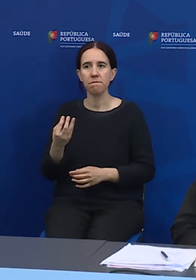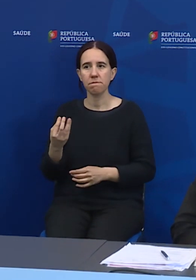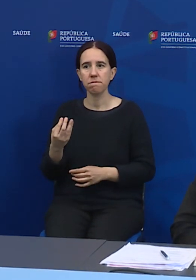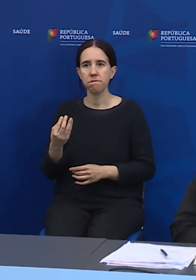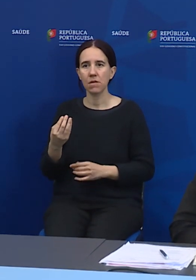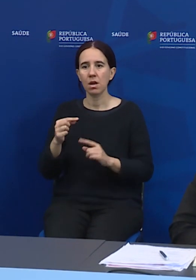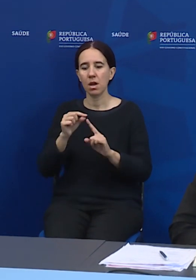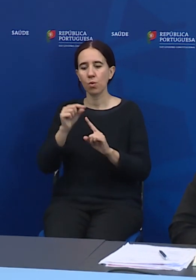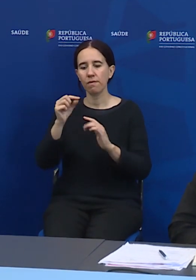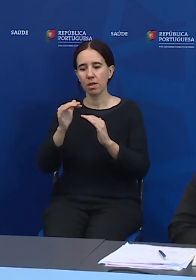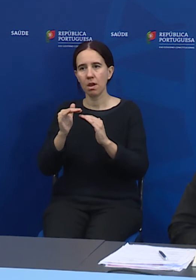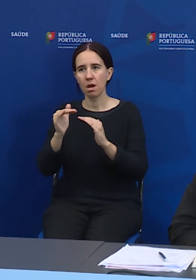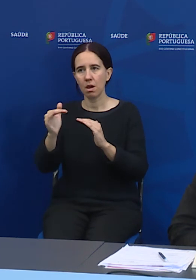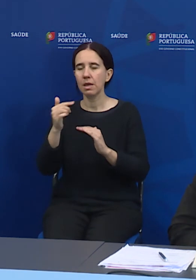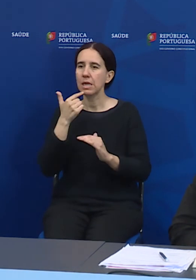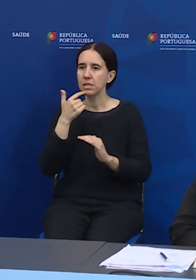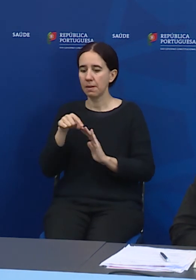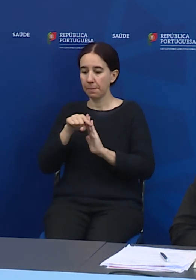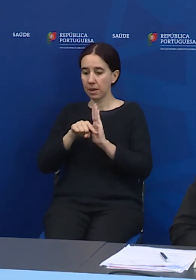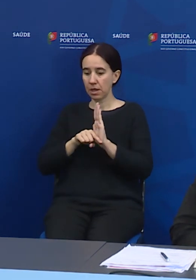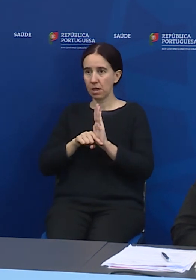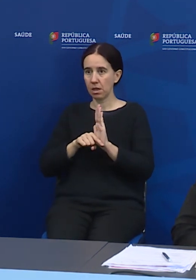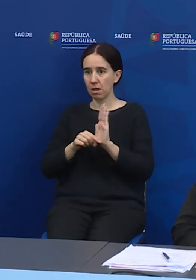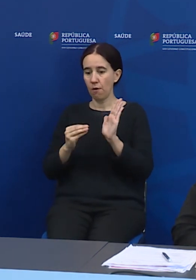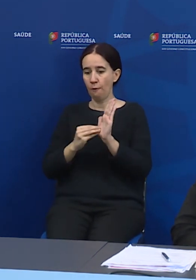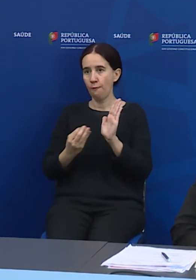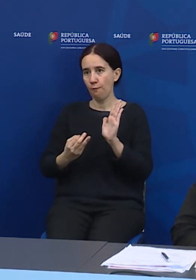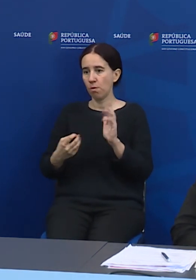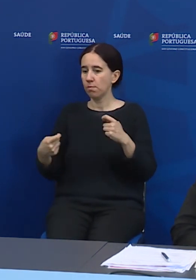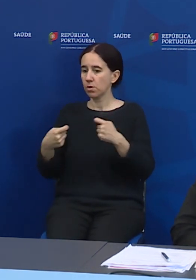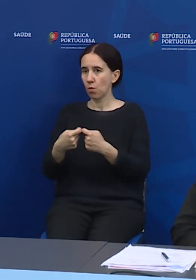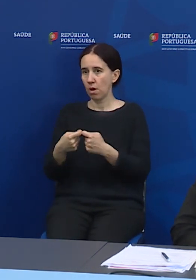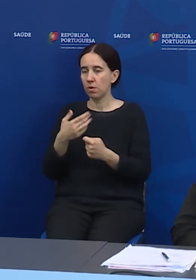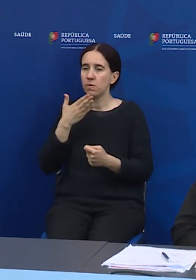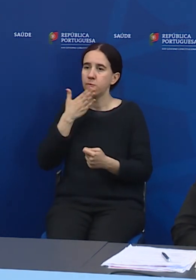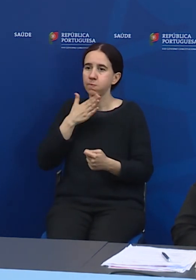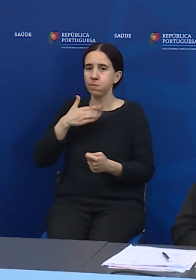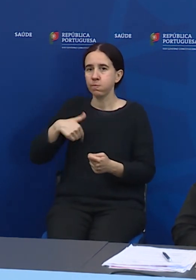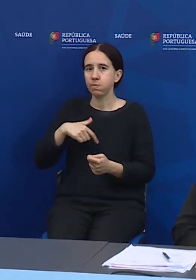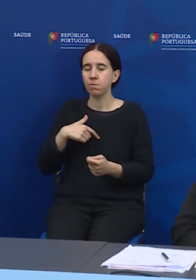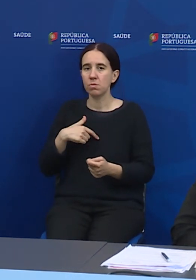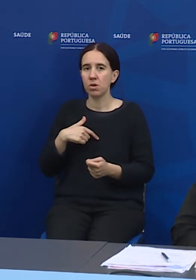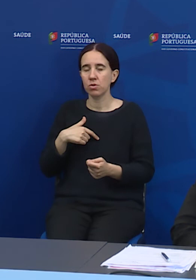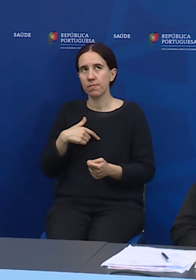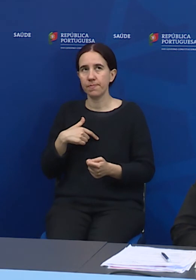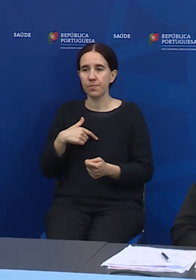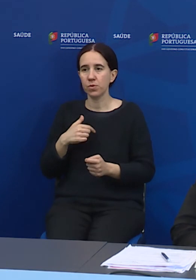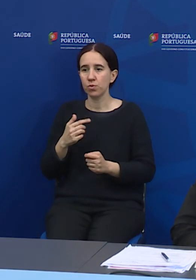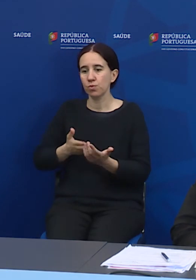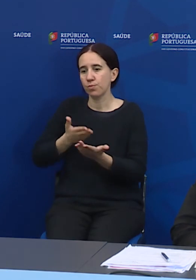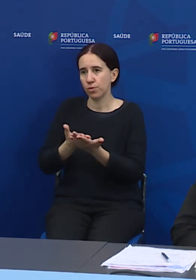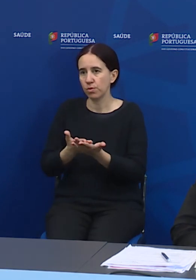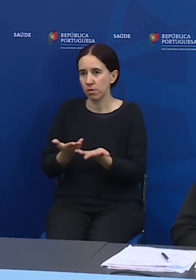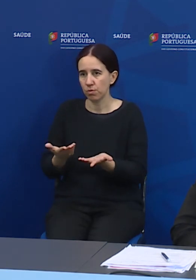facto a planar da curva ou seja que as medidas tomadas foram adequados pelo mente para aquilo que nós nos